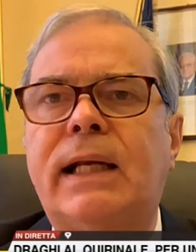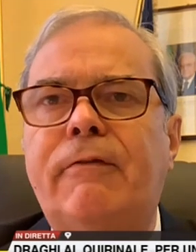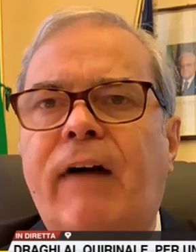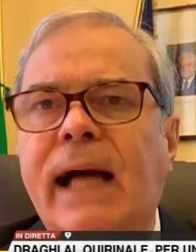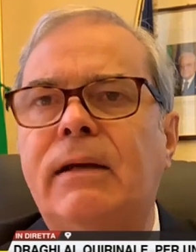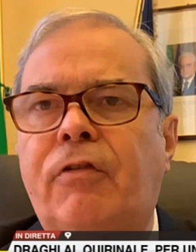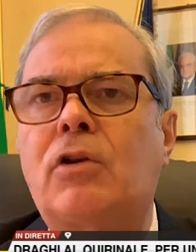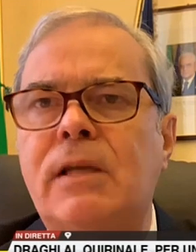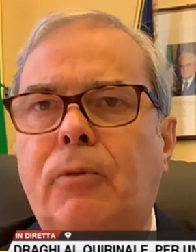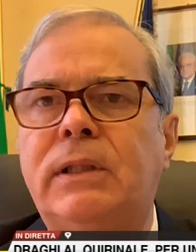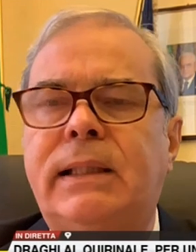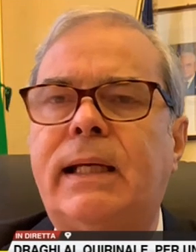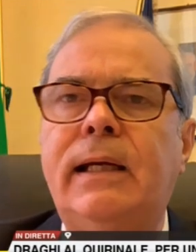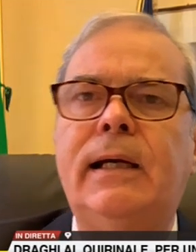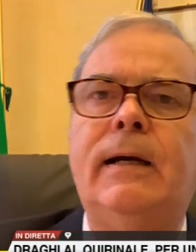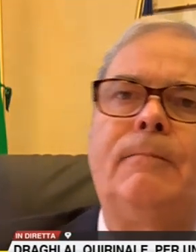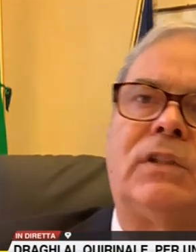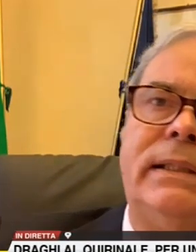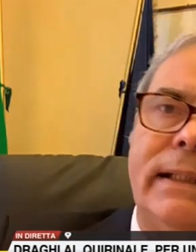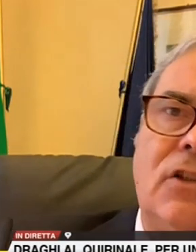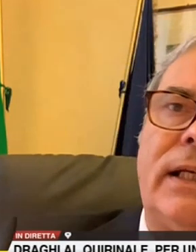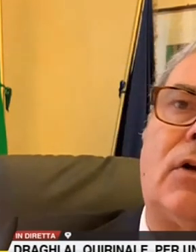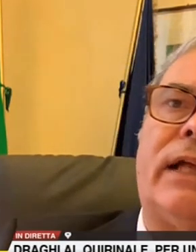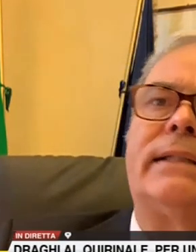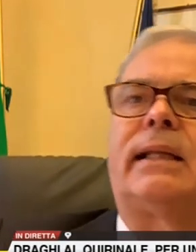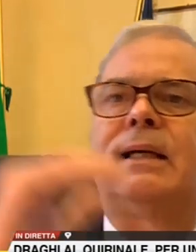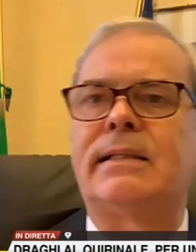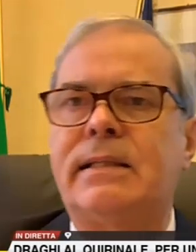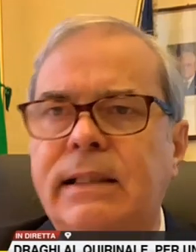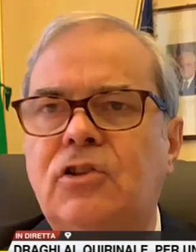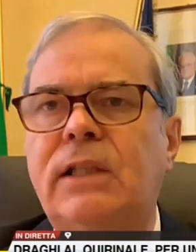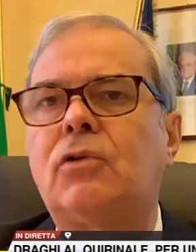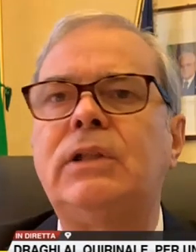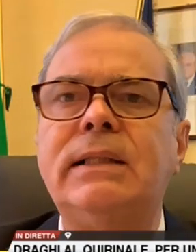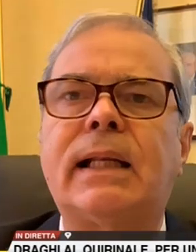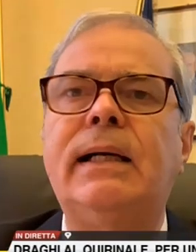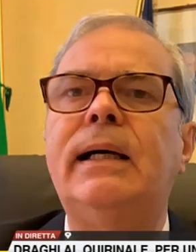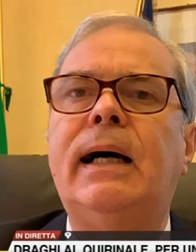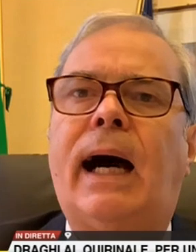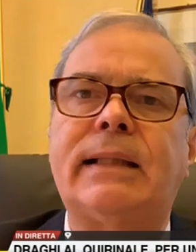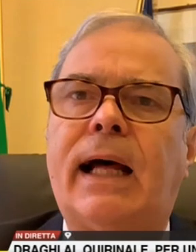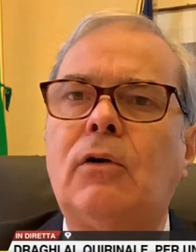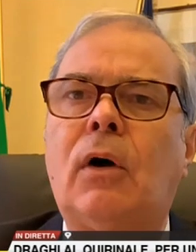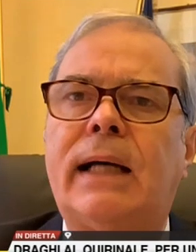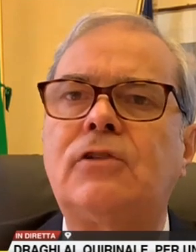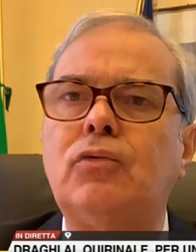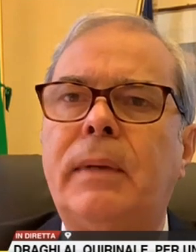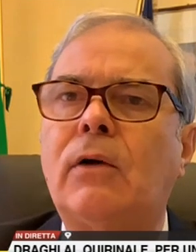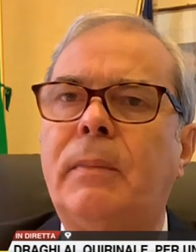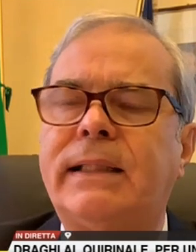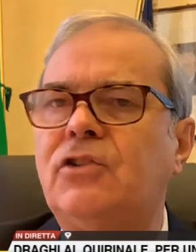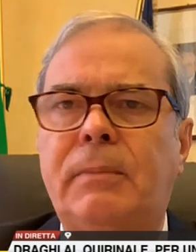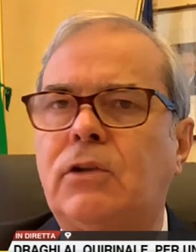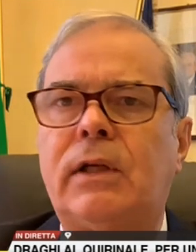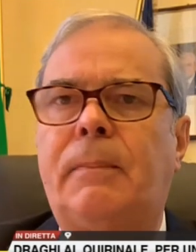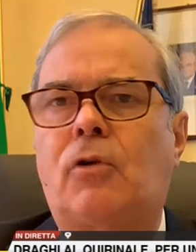cosa le varie forze politiche, sia di centrodestra sia di centrosinistra, andranno ad assumere, certo,